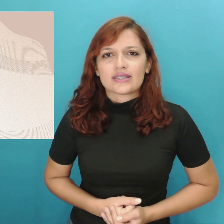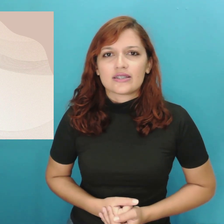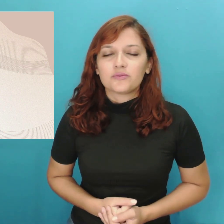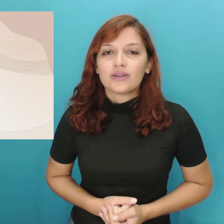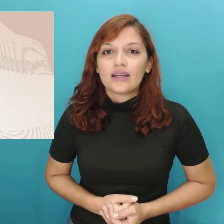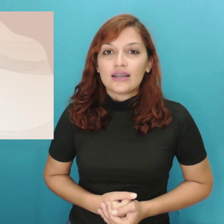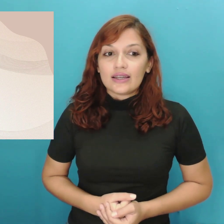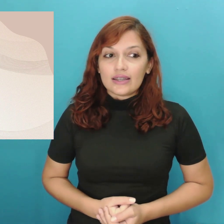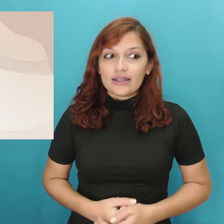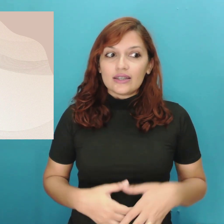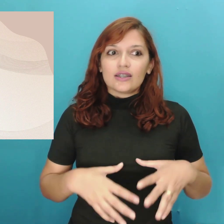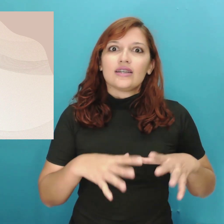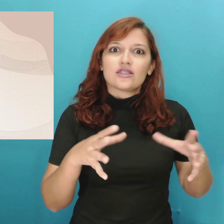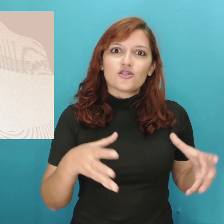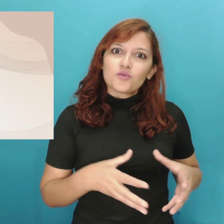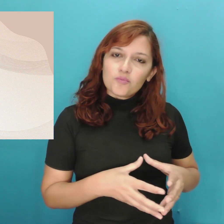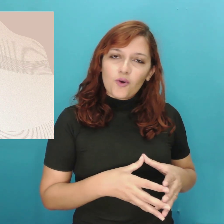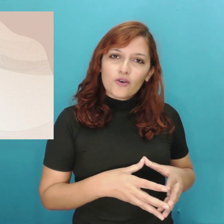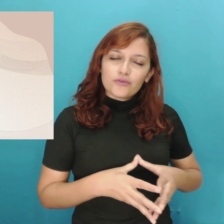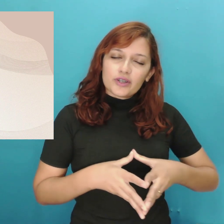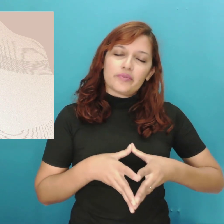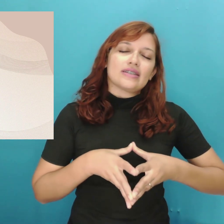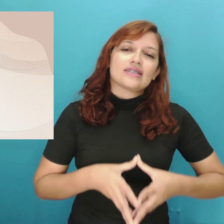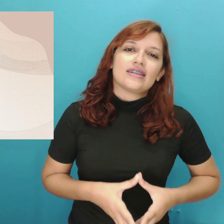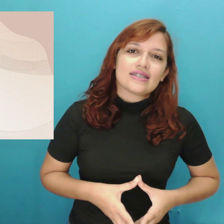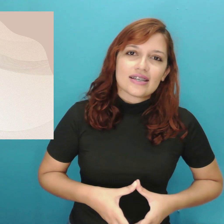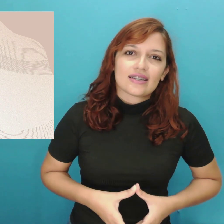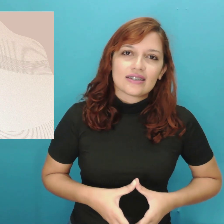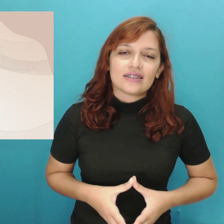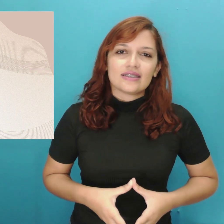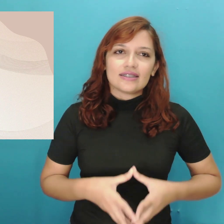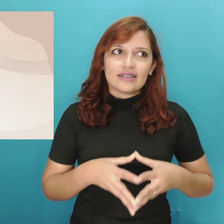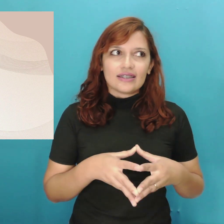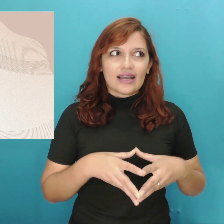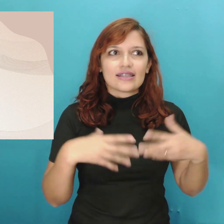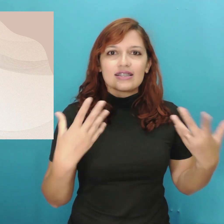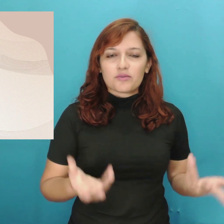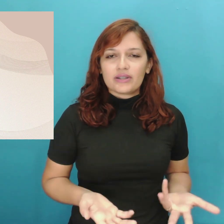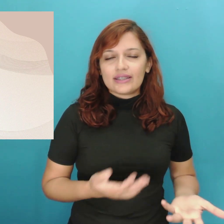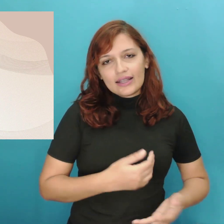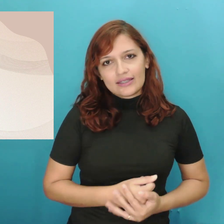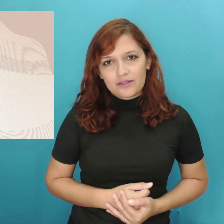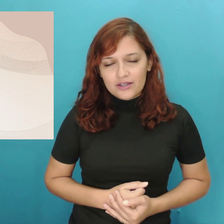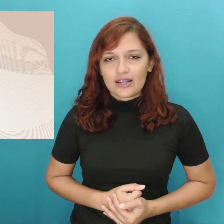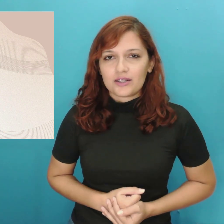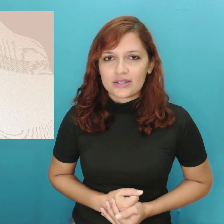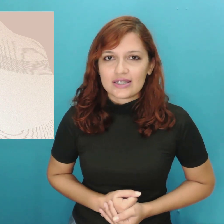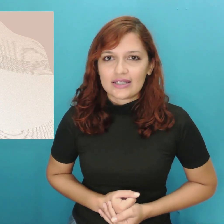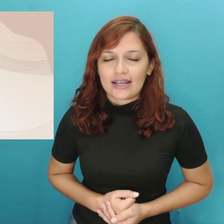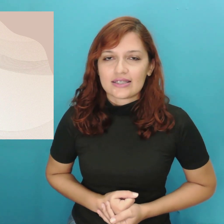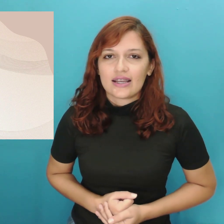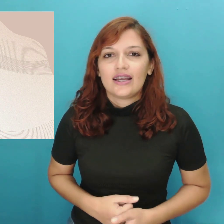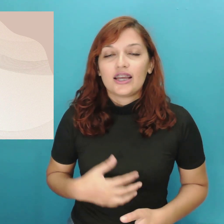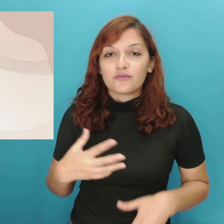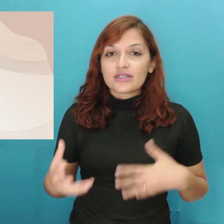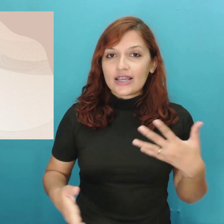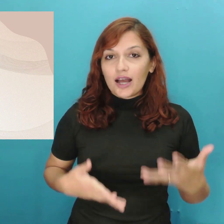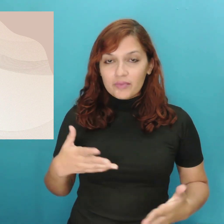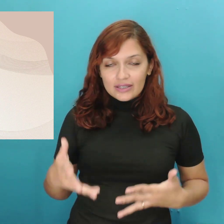Brasil e existe um povo que precisa de acessibilidade através da língua de sinais. E você aprendendo